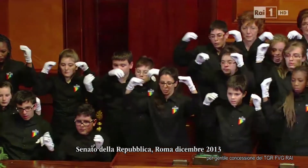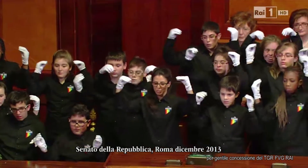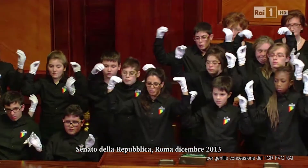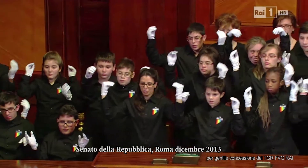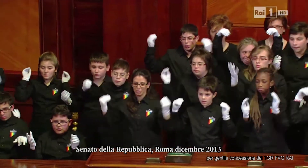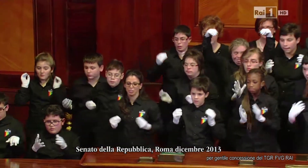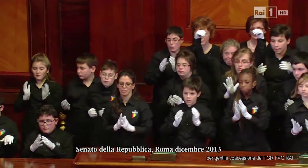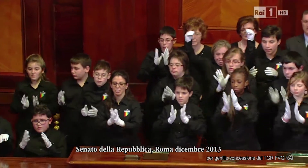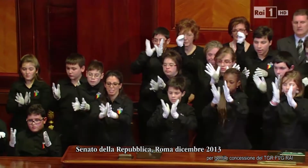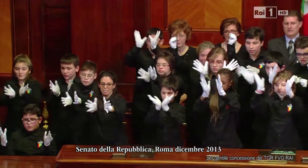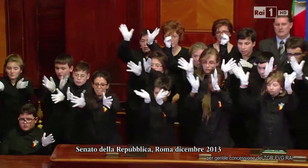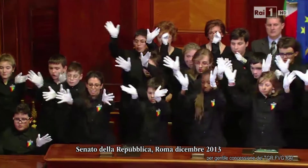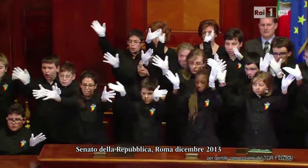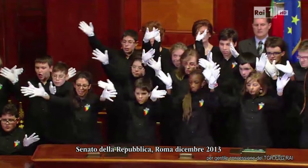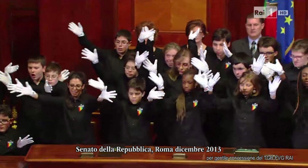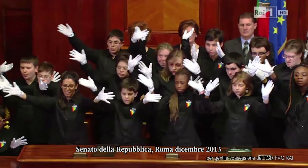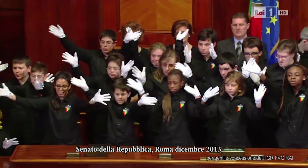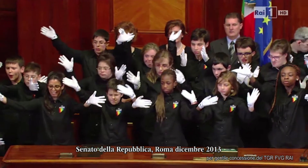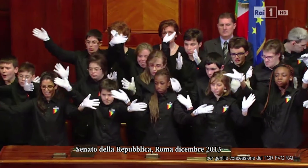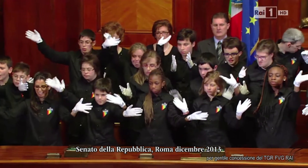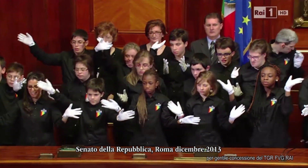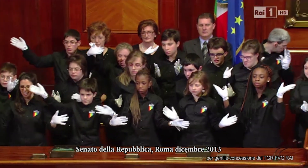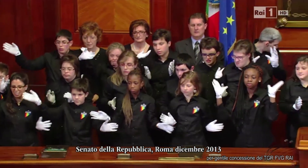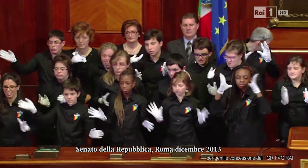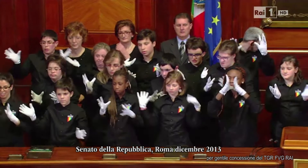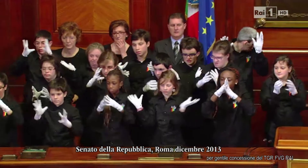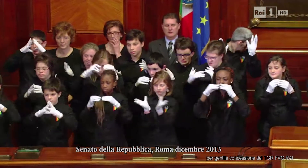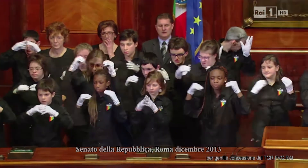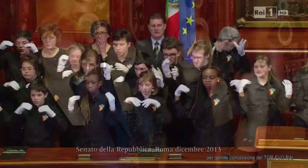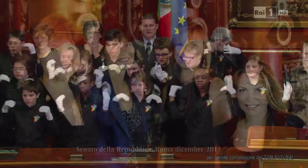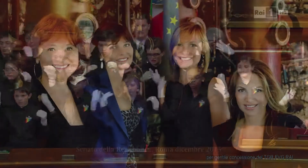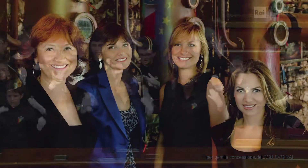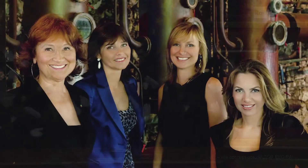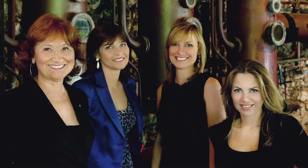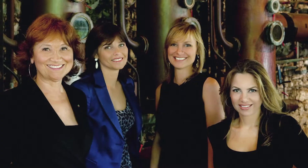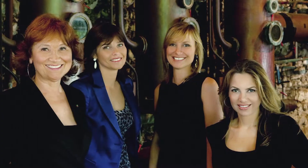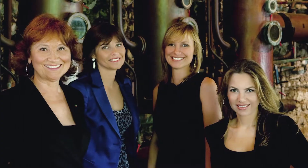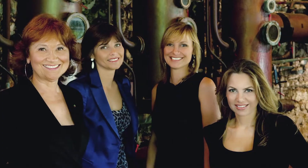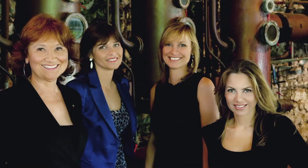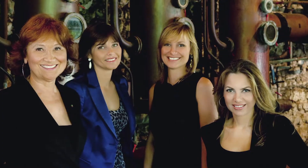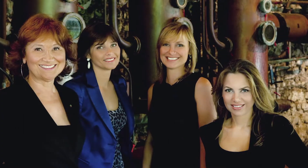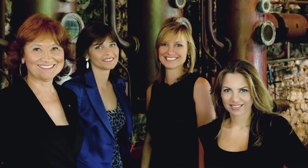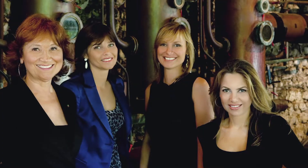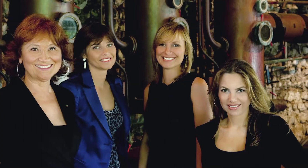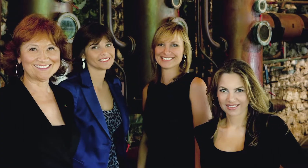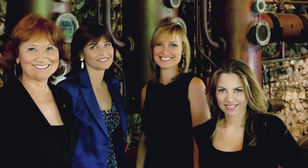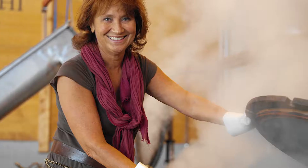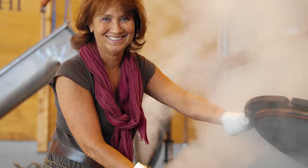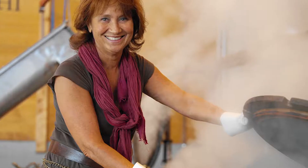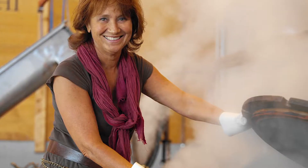mondo. Hanno ricevuto importanti riconoscimenti nazionali ed internazionali, tra cui il prestigioso premio Leonardo per la qualità